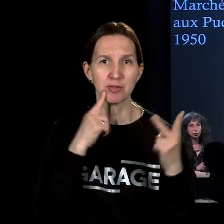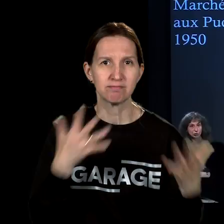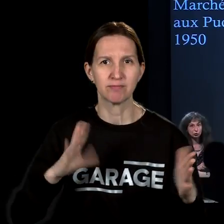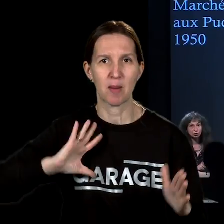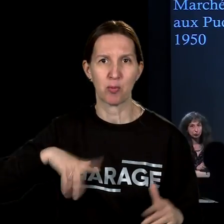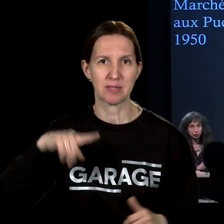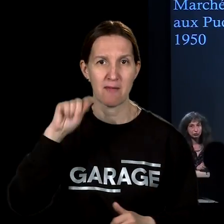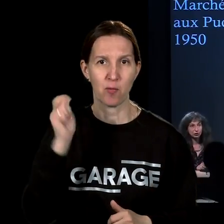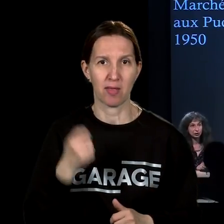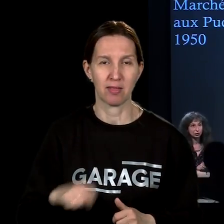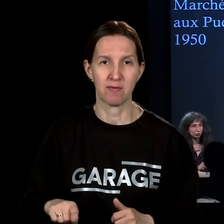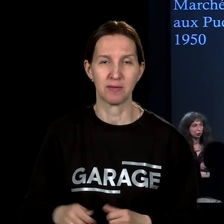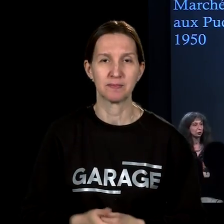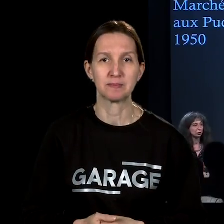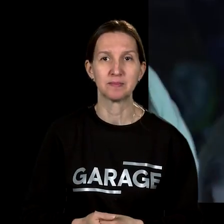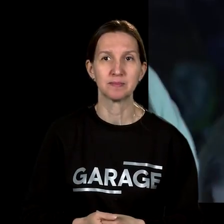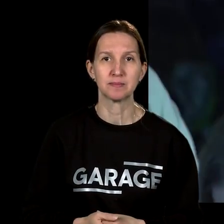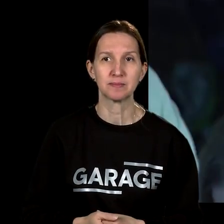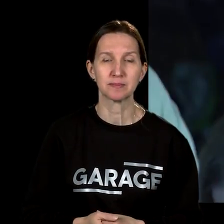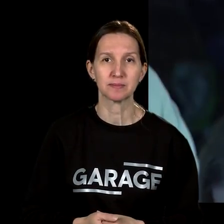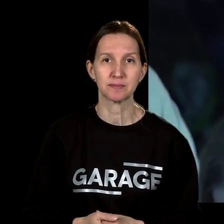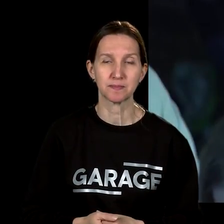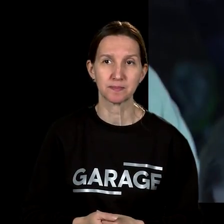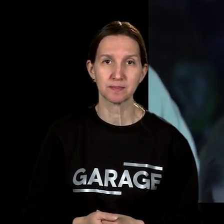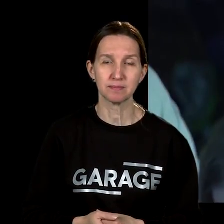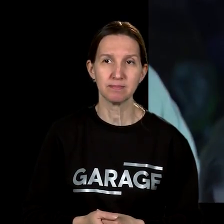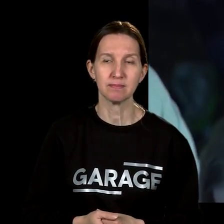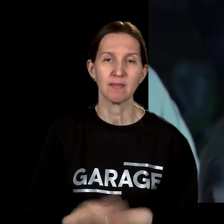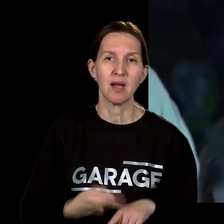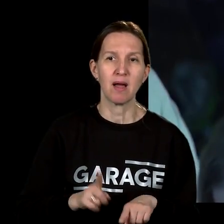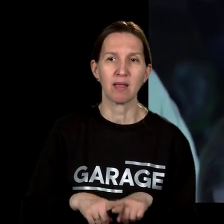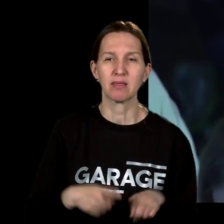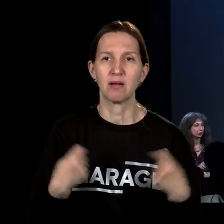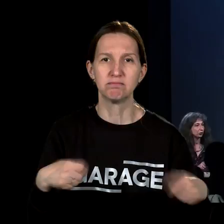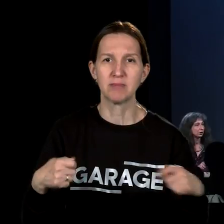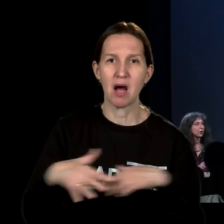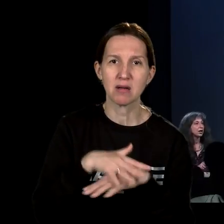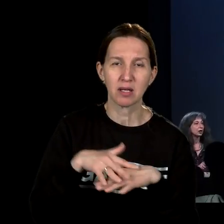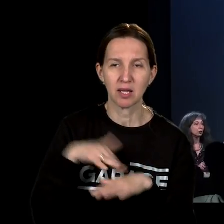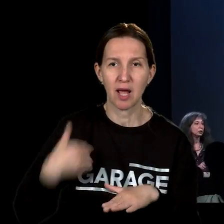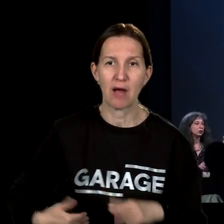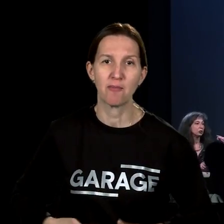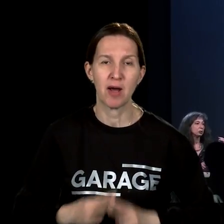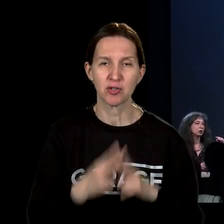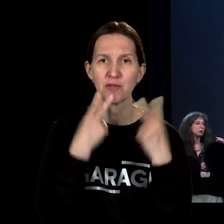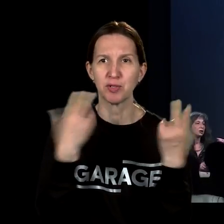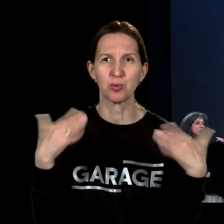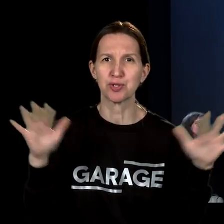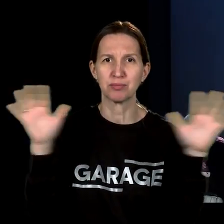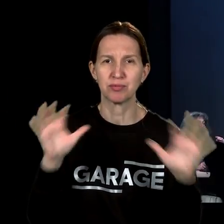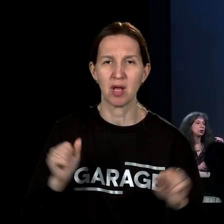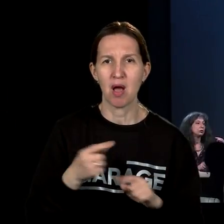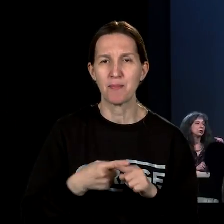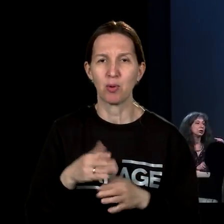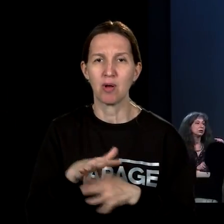это полуразрушенный послевоенный город, что это нищета, что это какие-то вот непонятно что, что там продается. Но постепенно